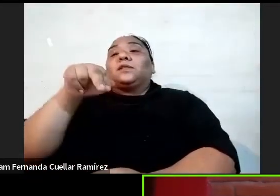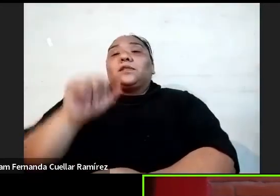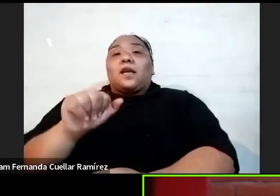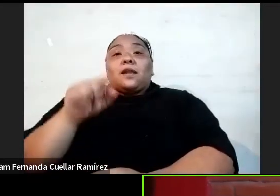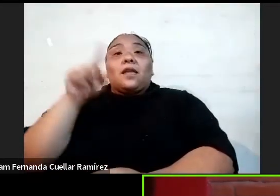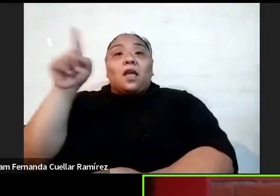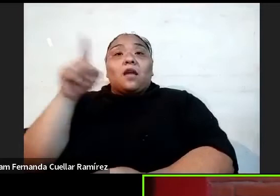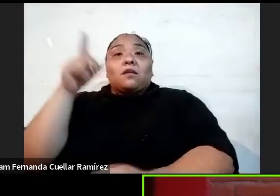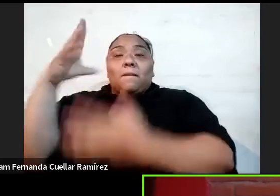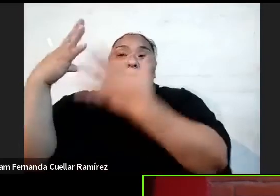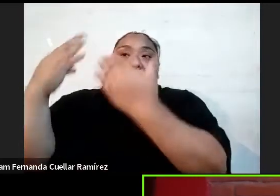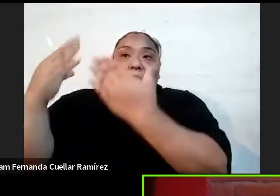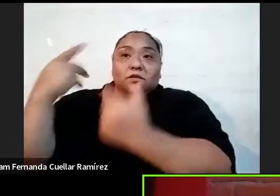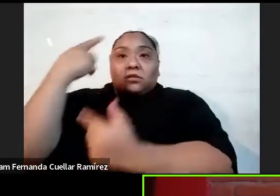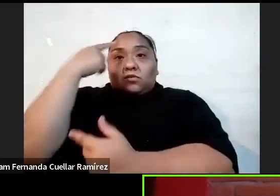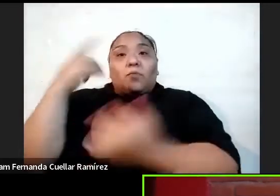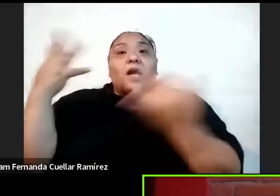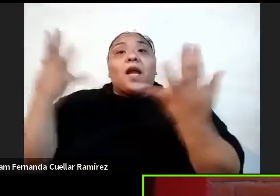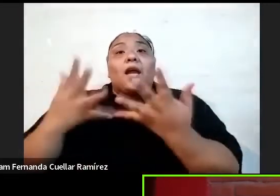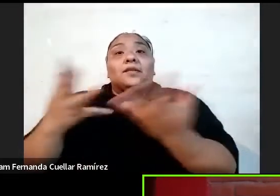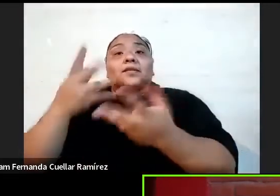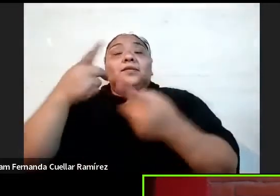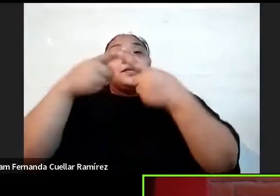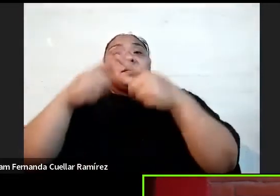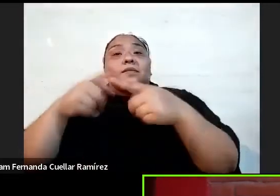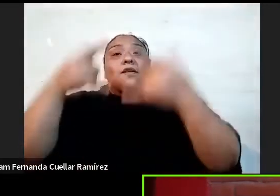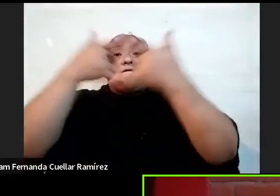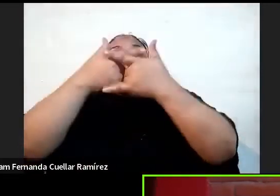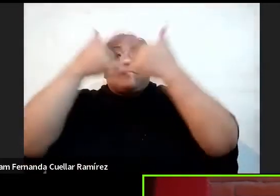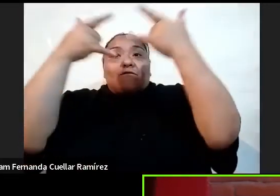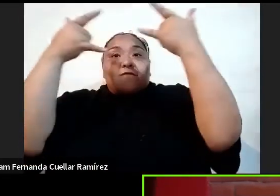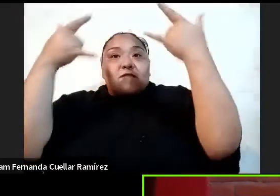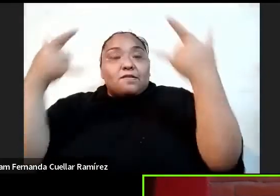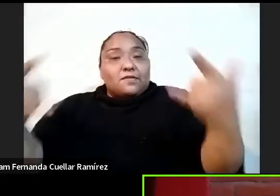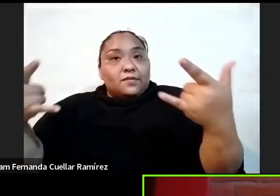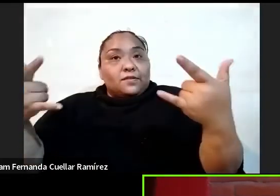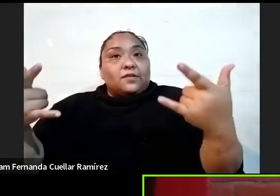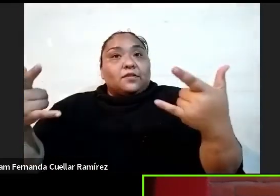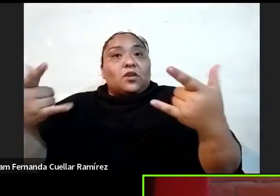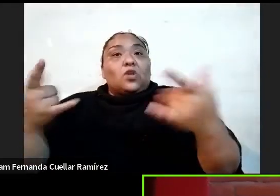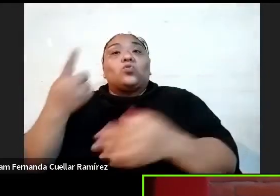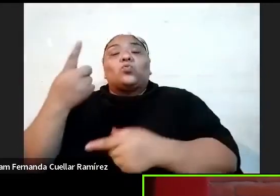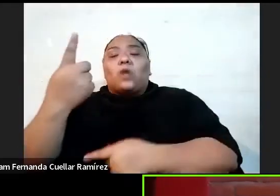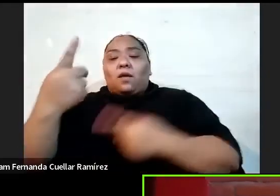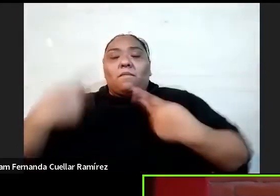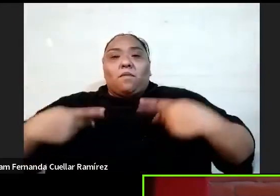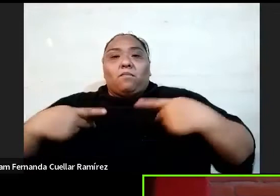Se trata de varios cuentos ligados a un personaje